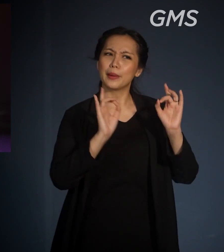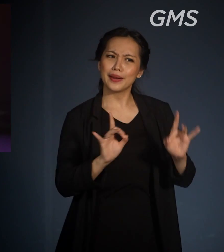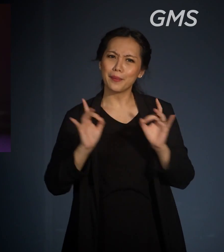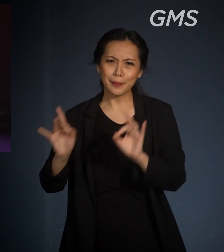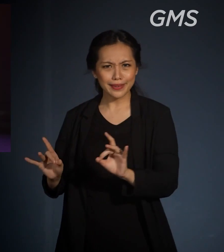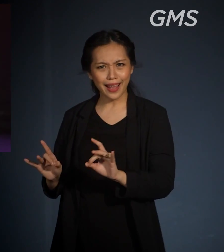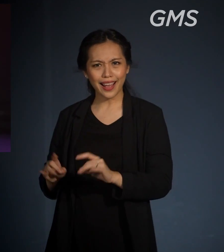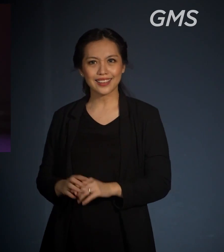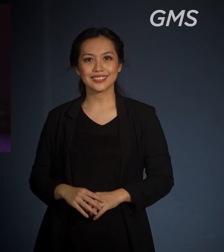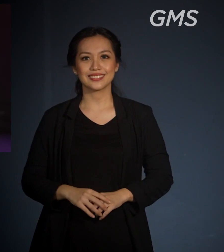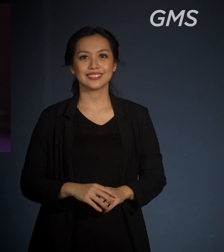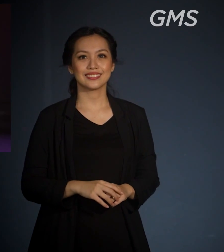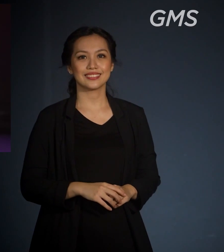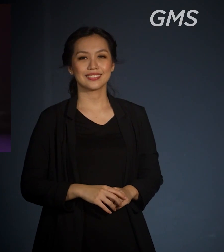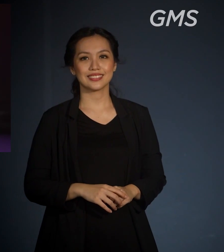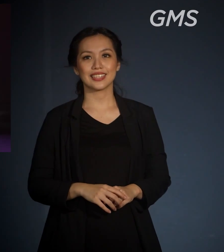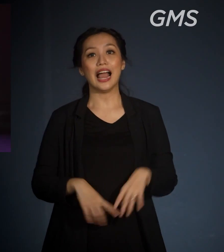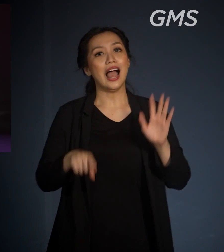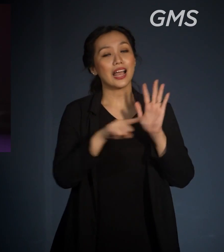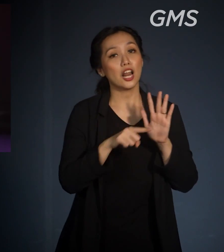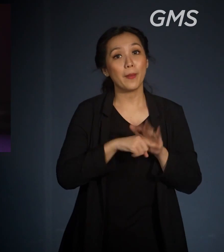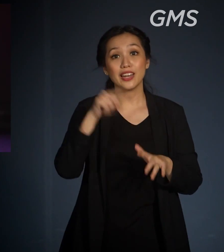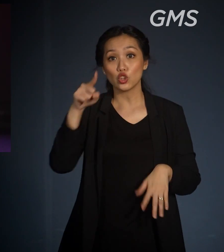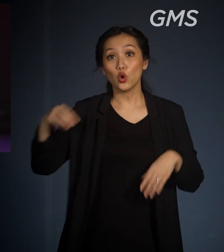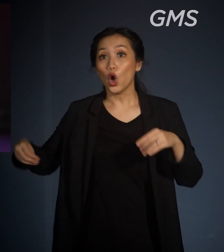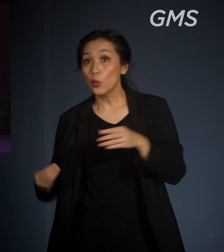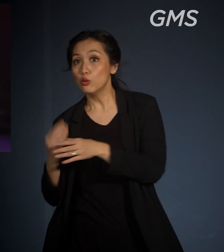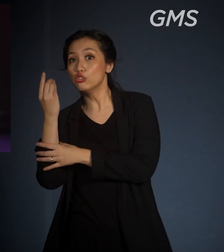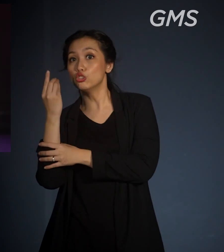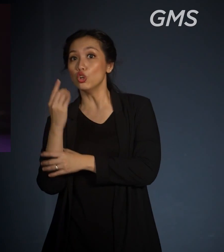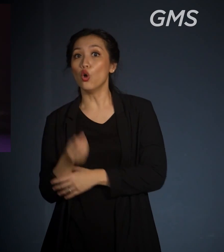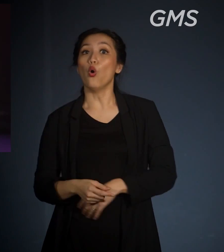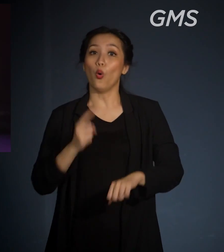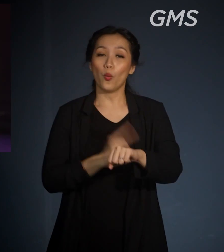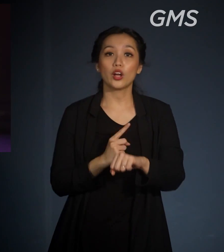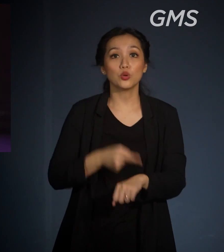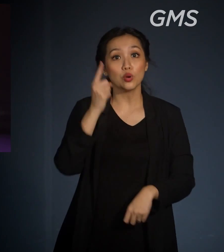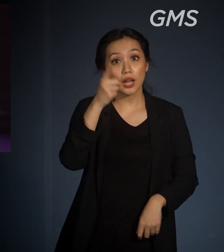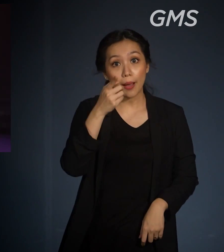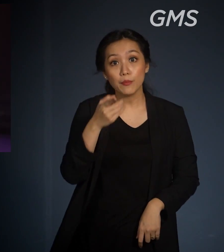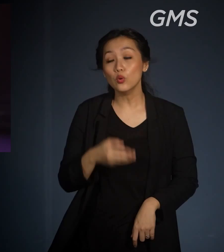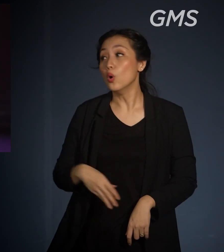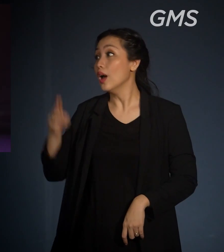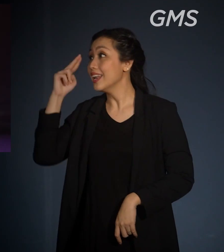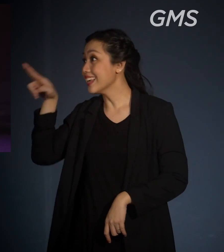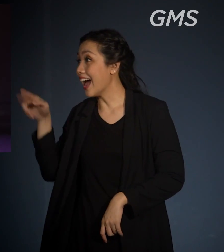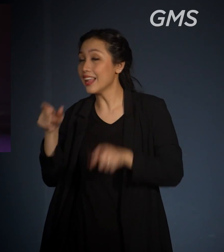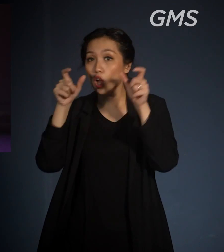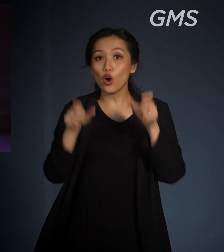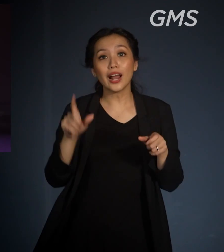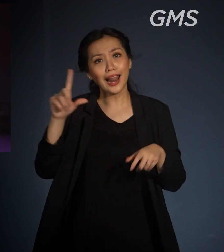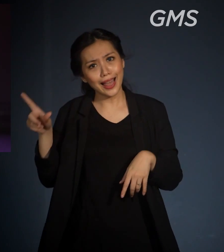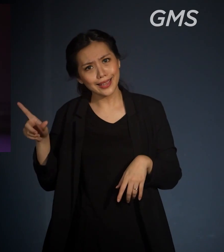kelemahan. Tapi kelemahan itu muncul ketika Anda mulai membandingkan diri dengan orang lain. Karena masing-masing punya kekuatan